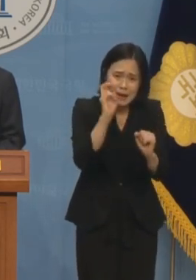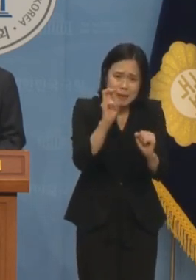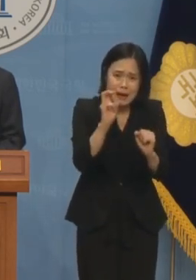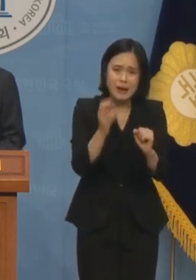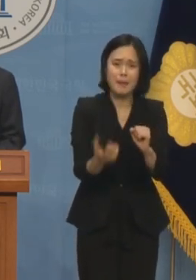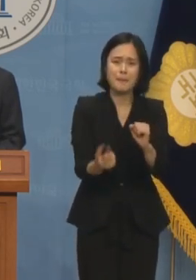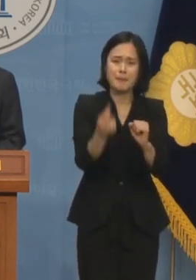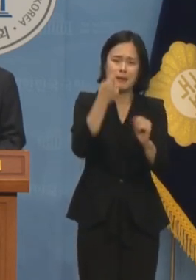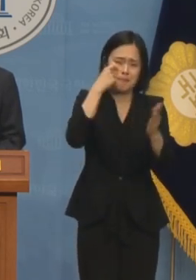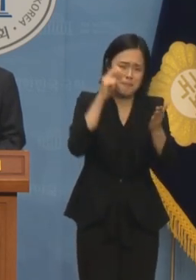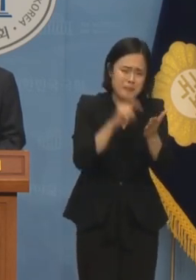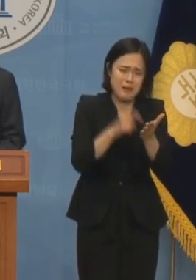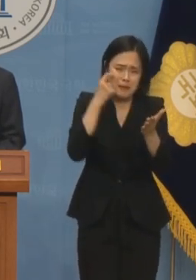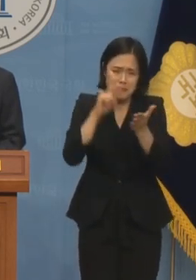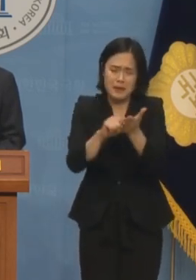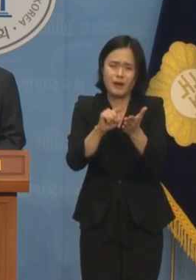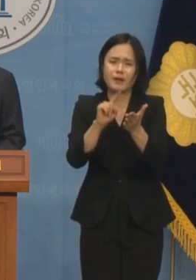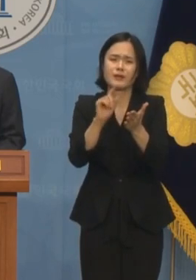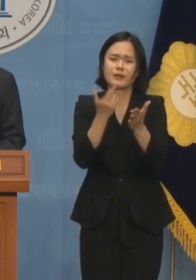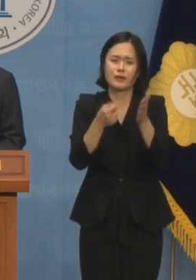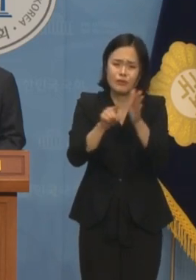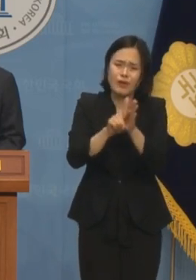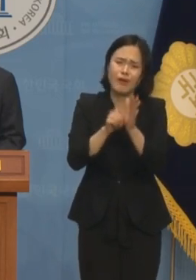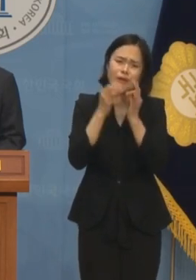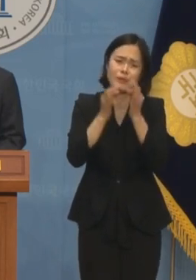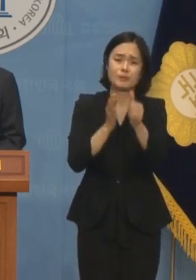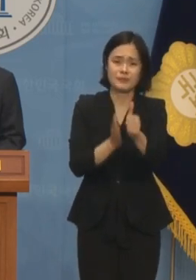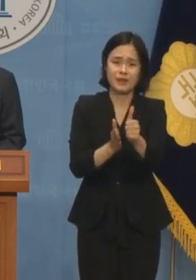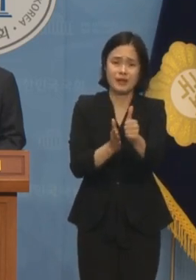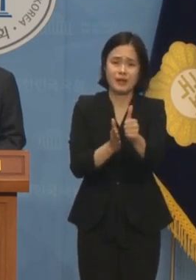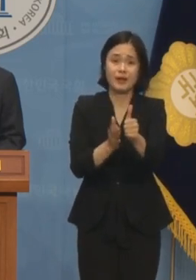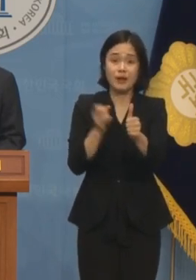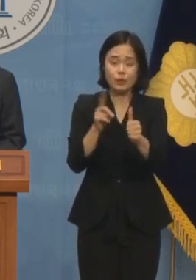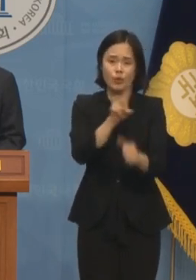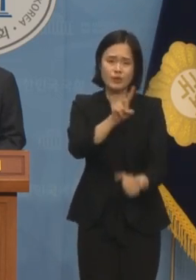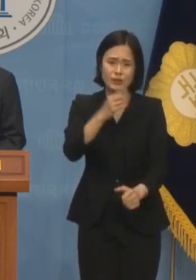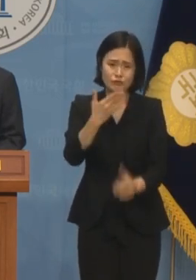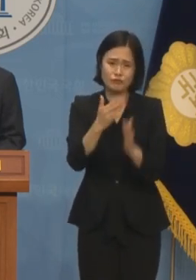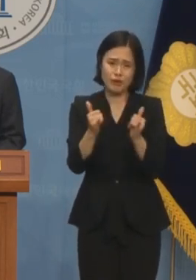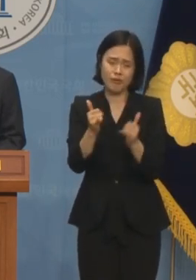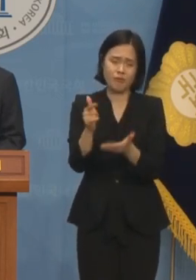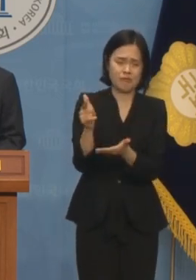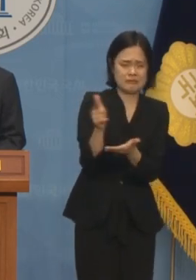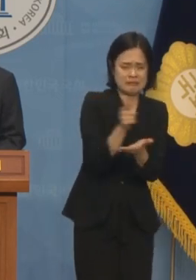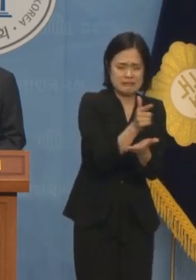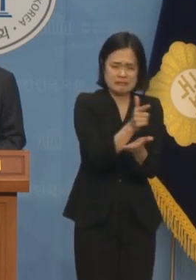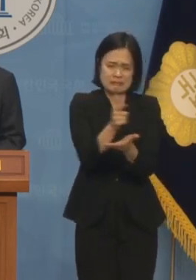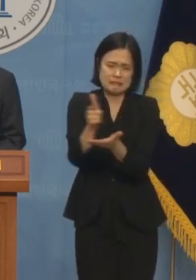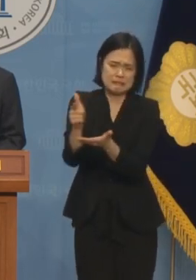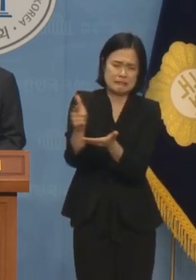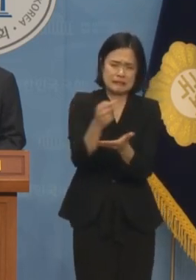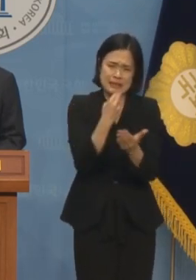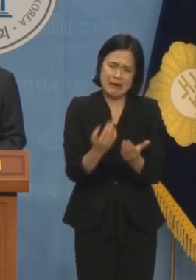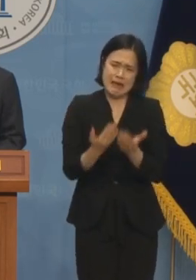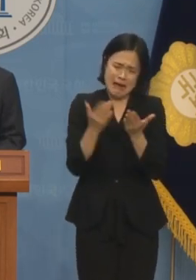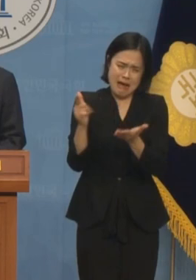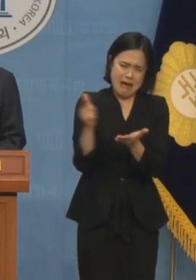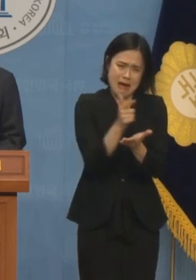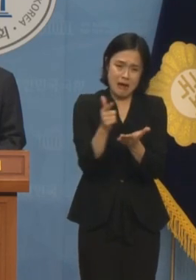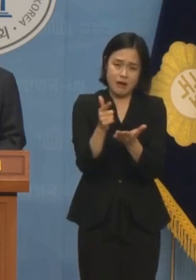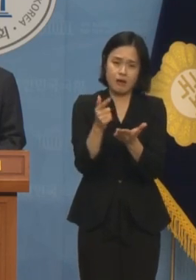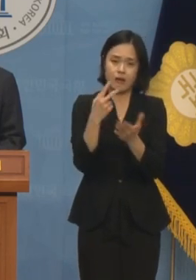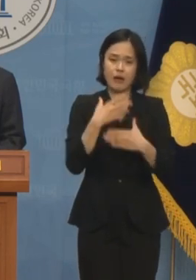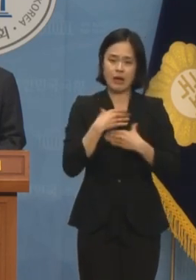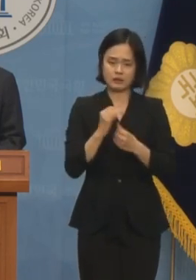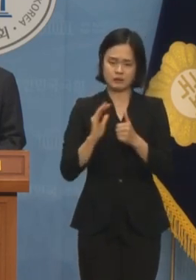당부드립니다. 화재 현장에서 목숨을 걸고 화마와 싸우고 계실 소방대원의 안전에도